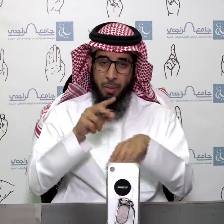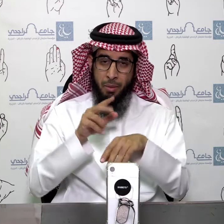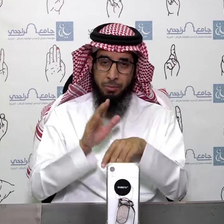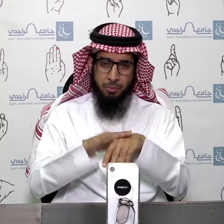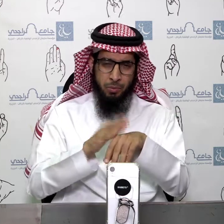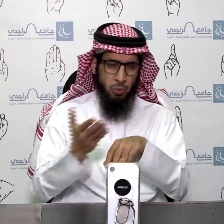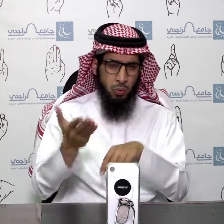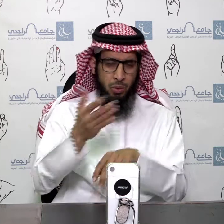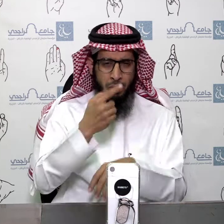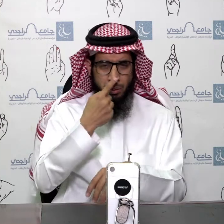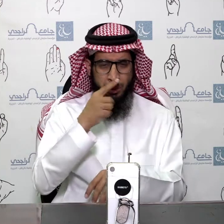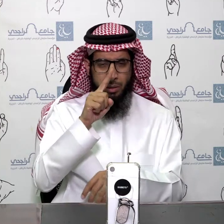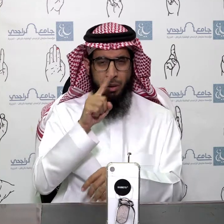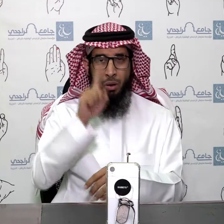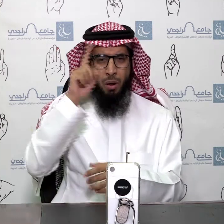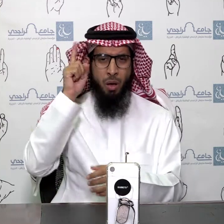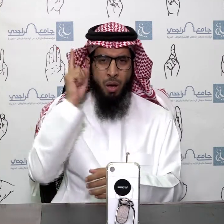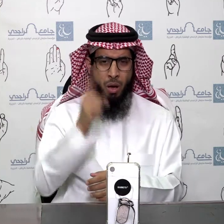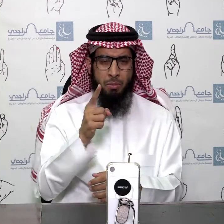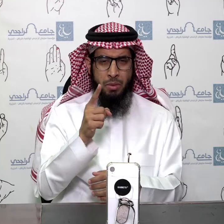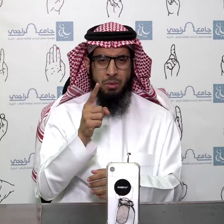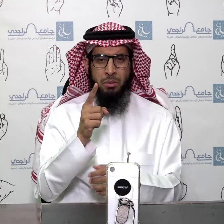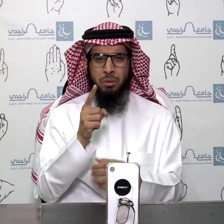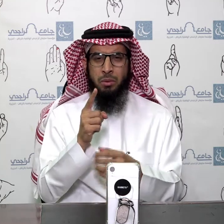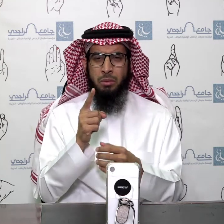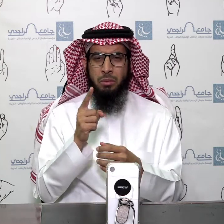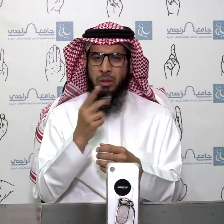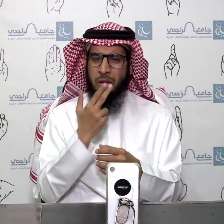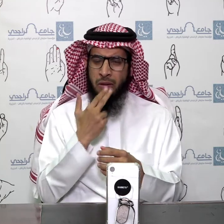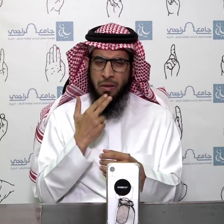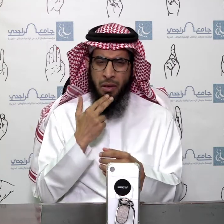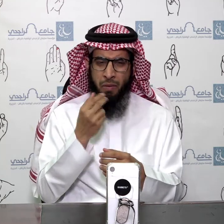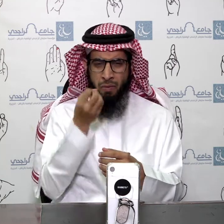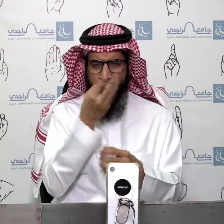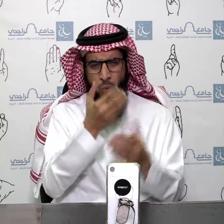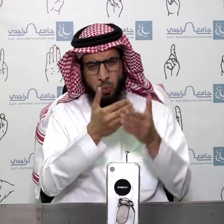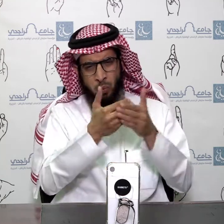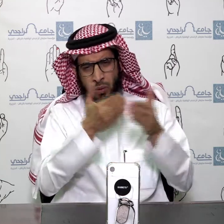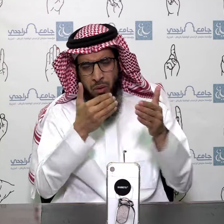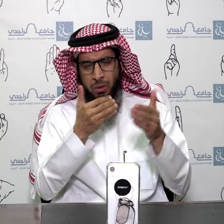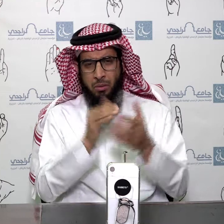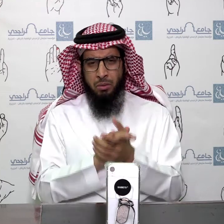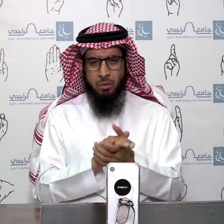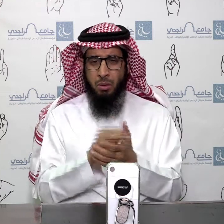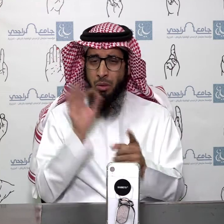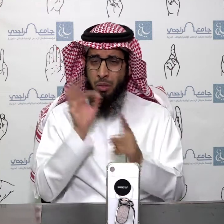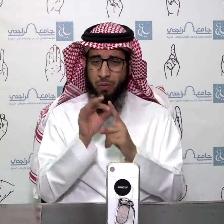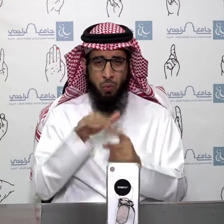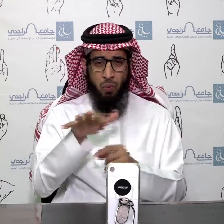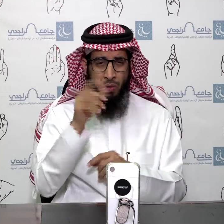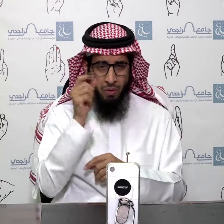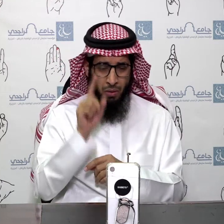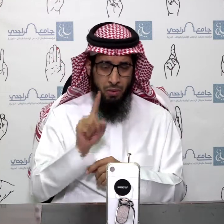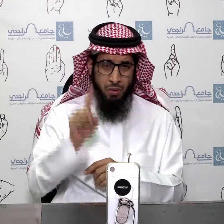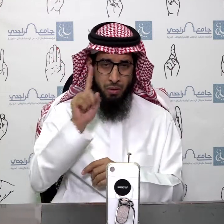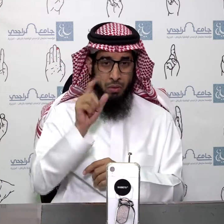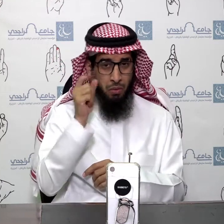القربى وينهى عن الفحشاء والمنكر والبغي يعظكم لعلكم تذكرون، فاذكروا الله العظيم الجليل